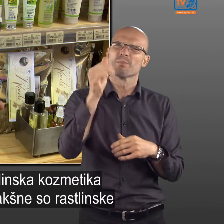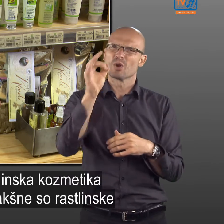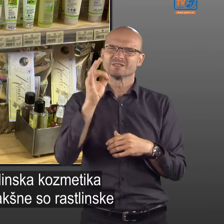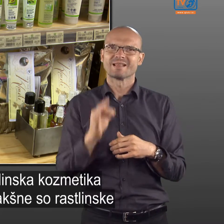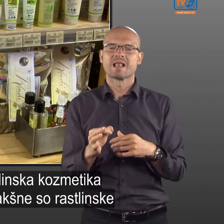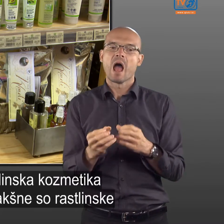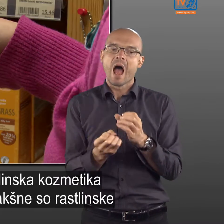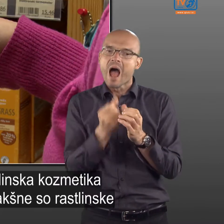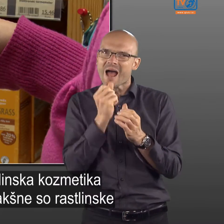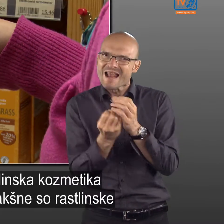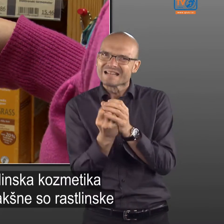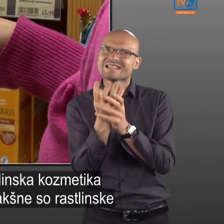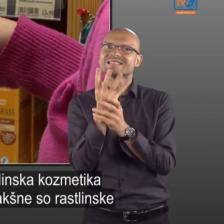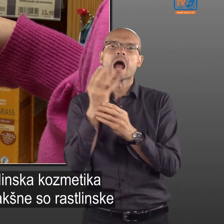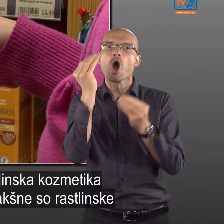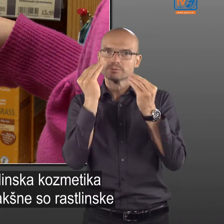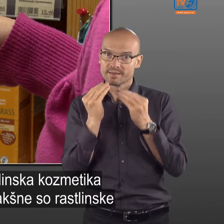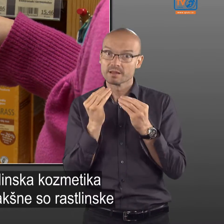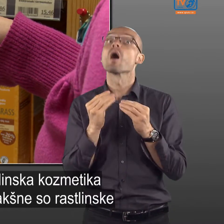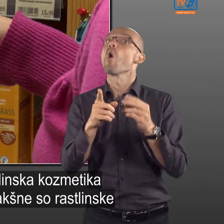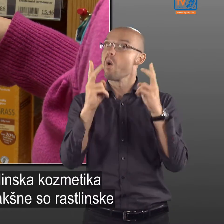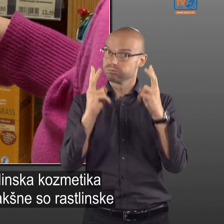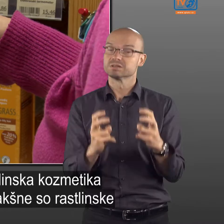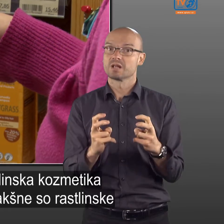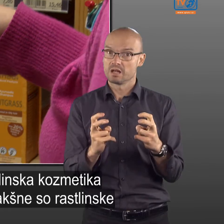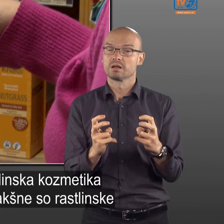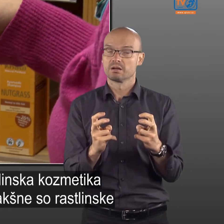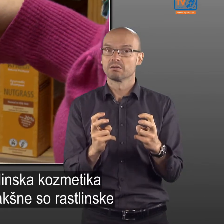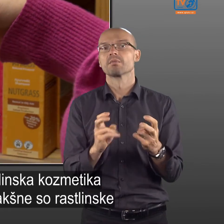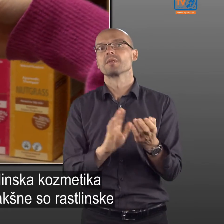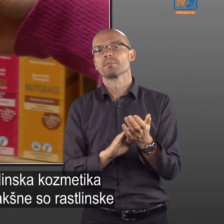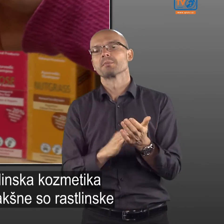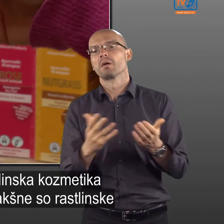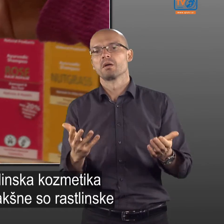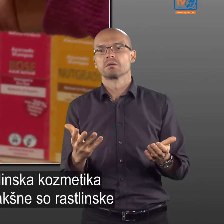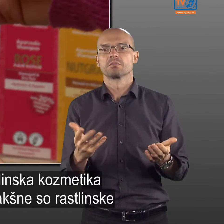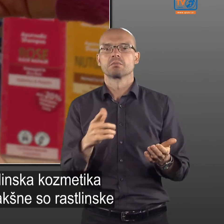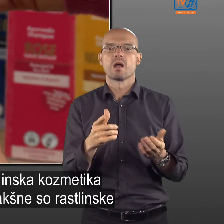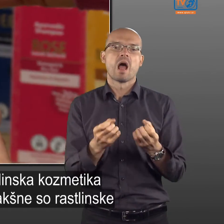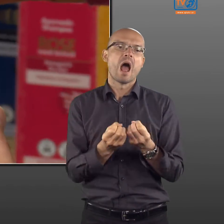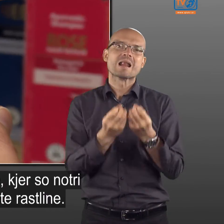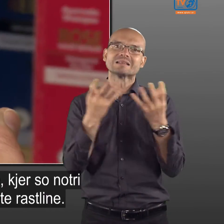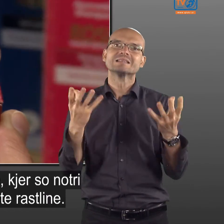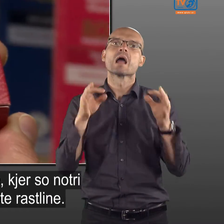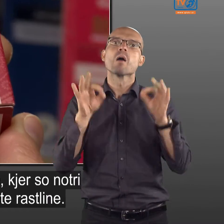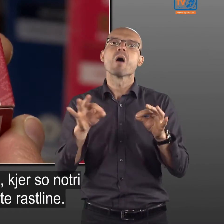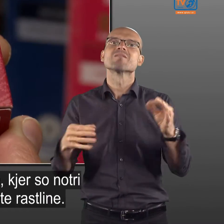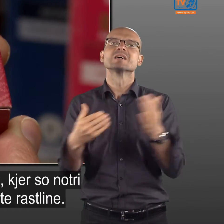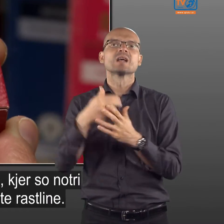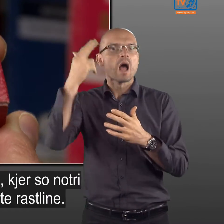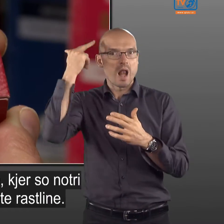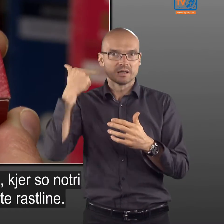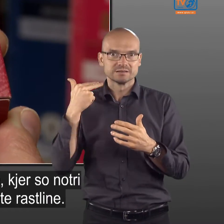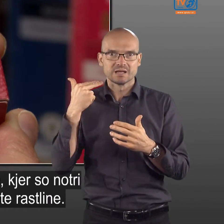100% rastlinska kozmetika tudi obstaja. Naprimer, takšne so rastlinske barve za lase, kjer